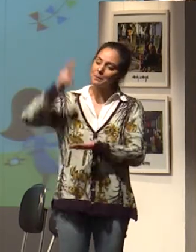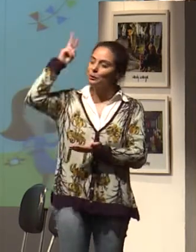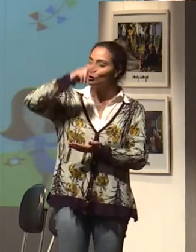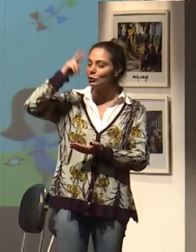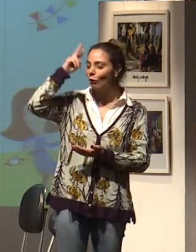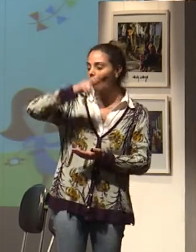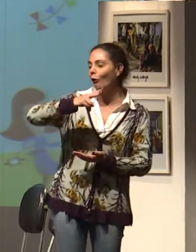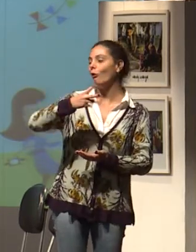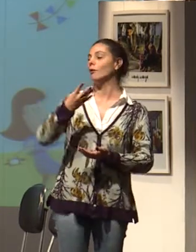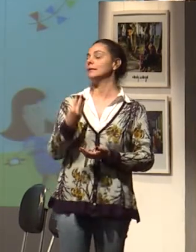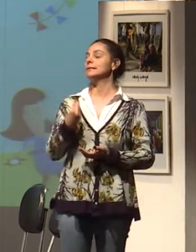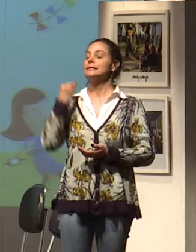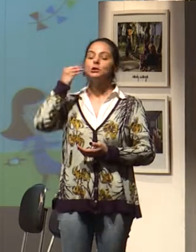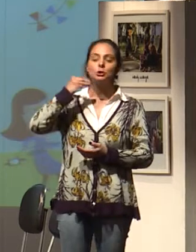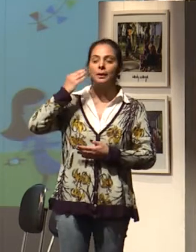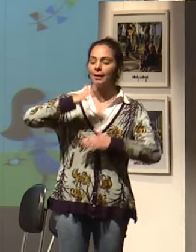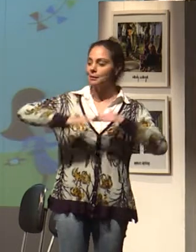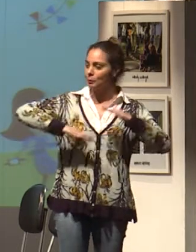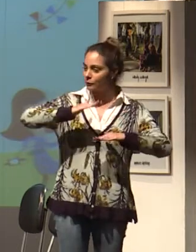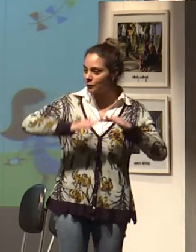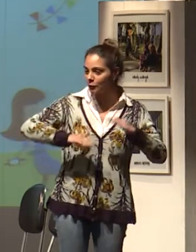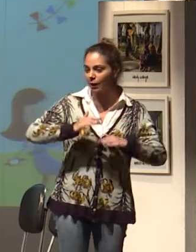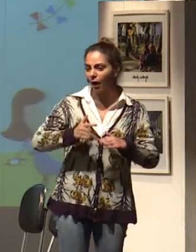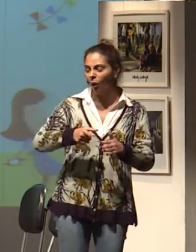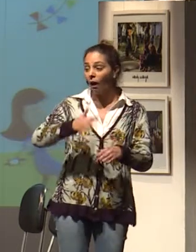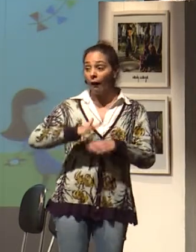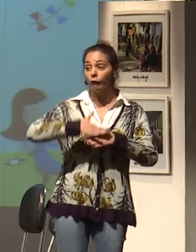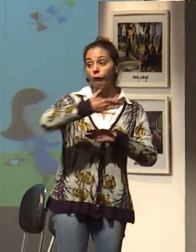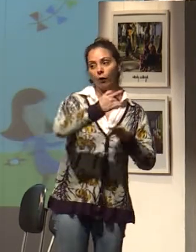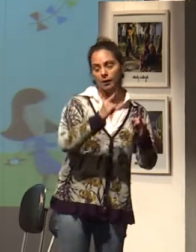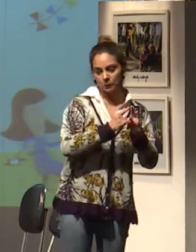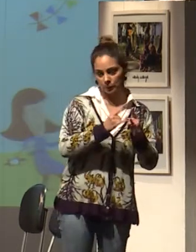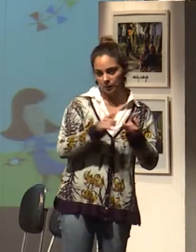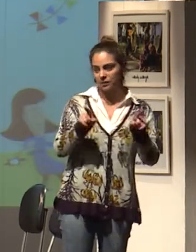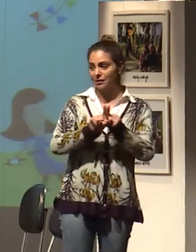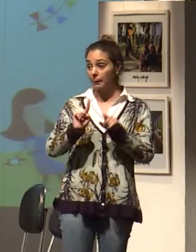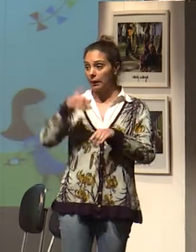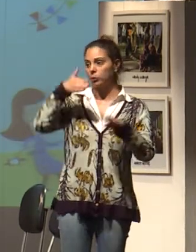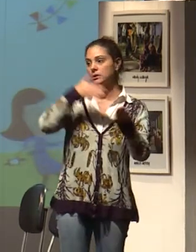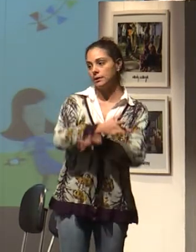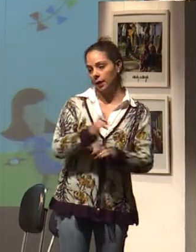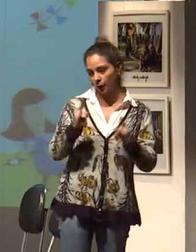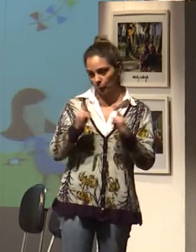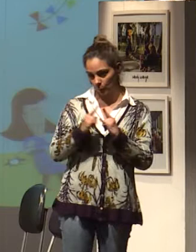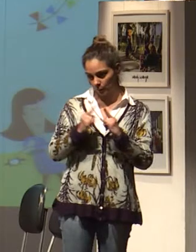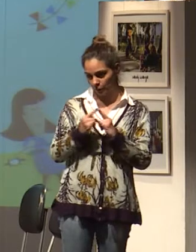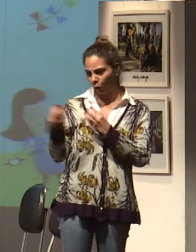falar um pouco sobre a minha história, a minha experiência profissional, fora do INES, e também a experiência